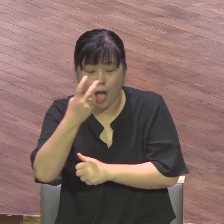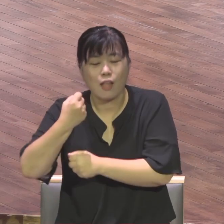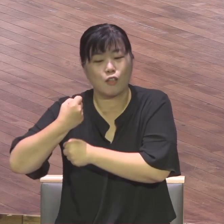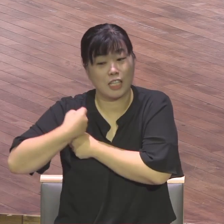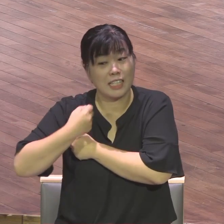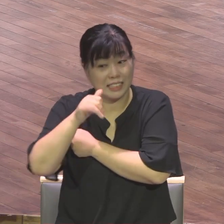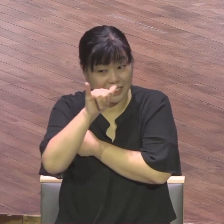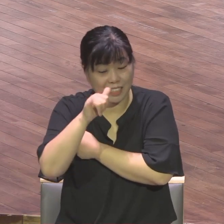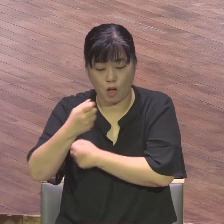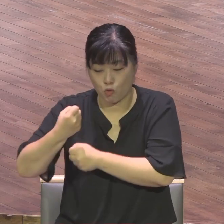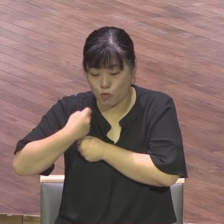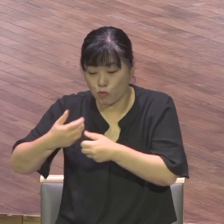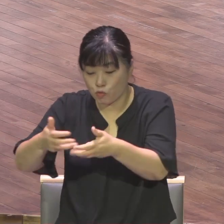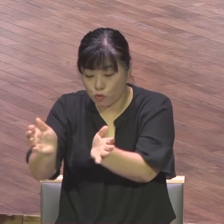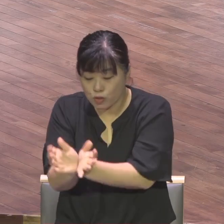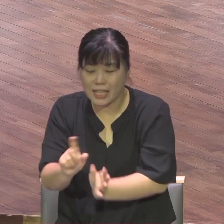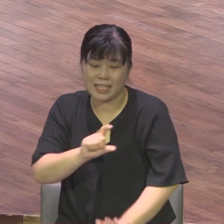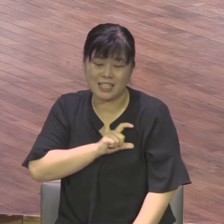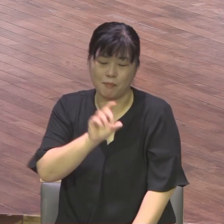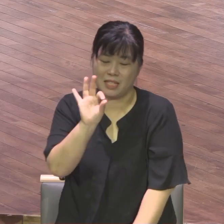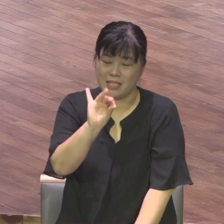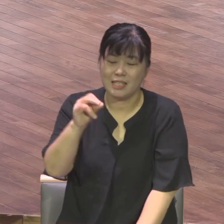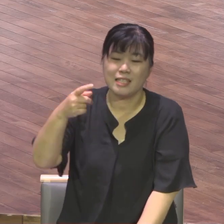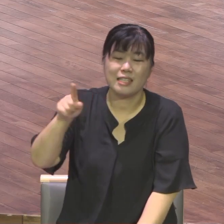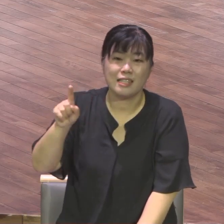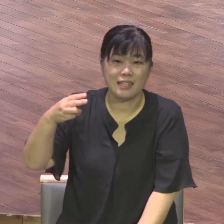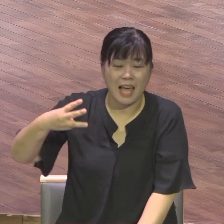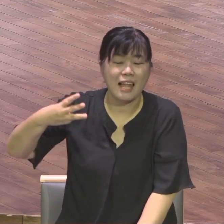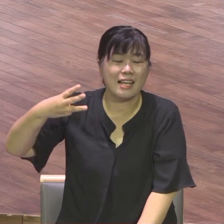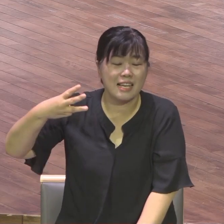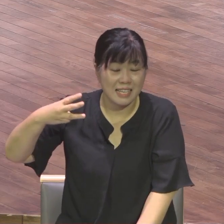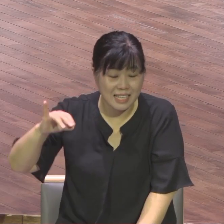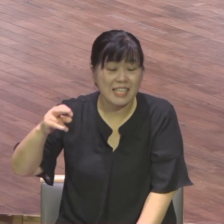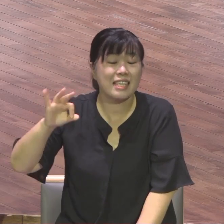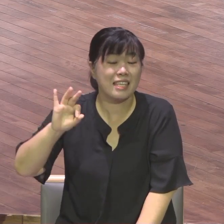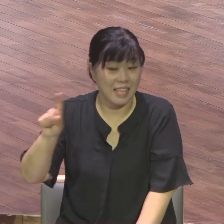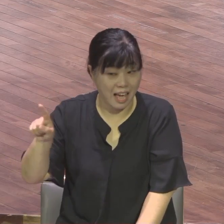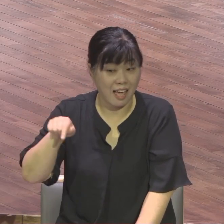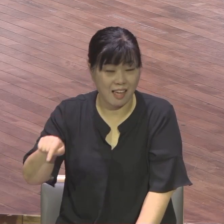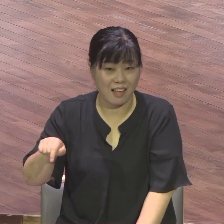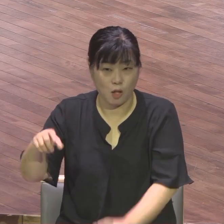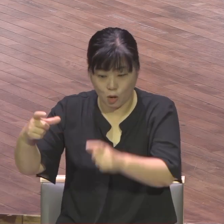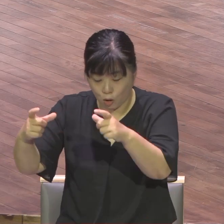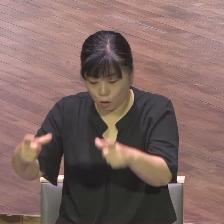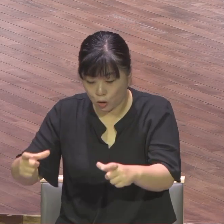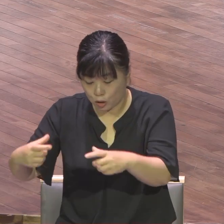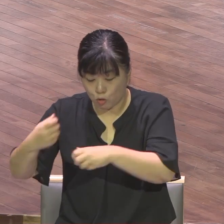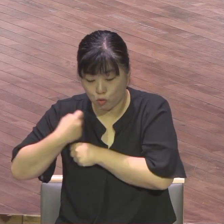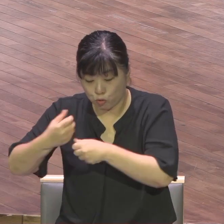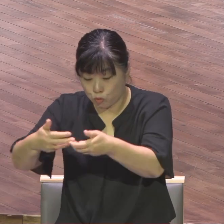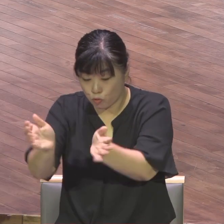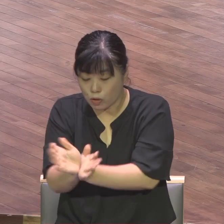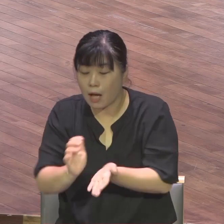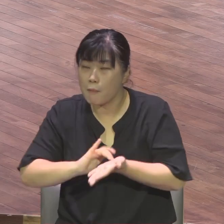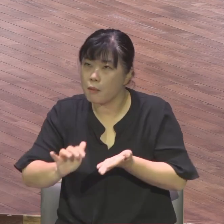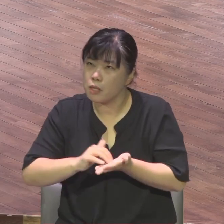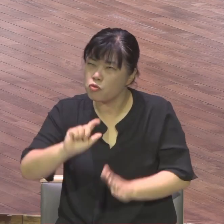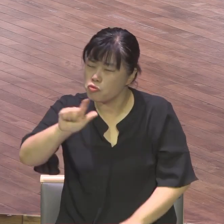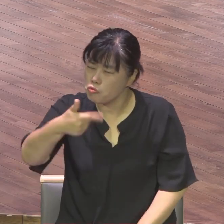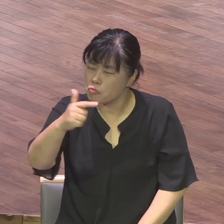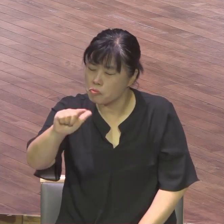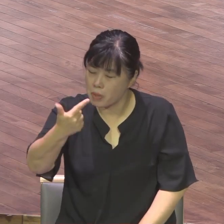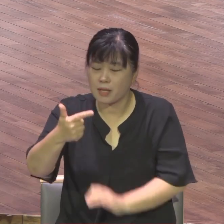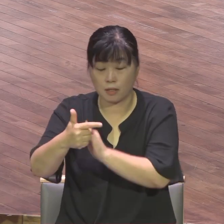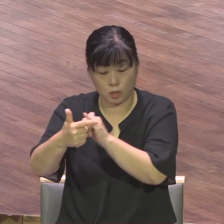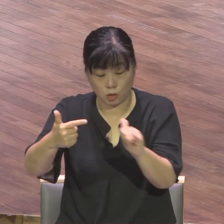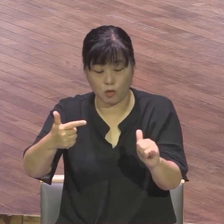이 이탈리아 부대는 600명 정도로 구성이 되어 있었는데 이 중에 6명이 백부장이 있었어요. 그리고 이